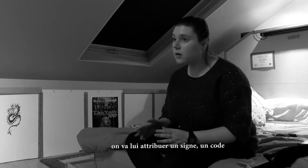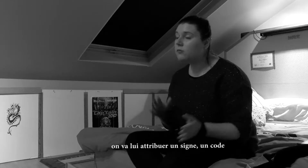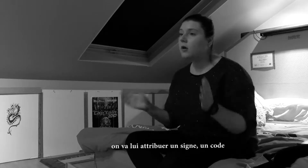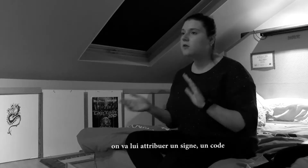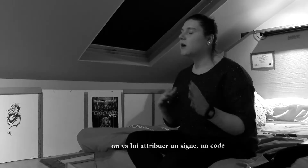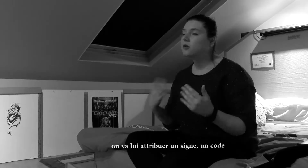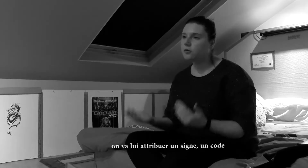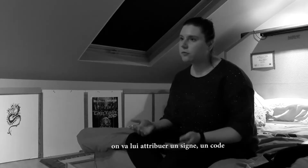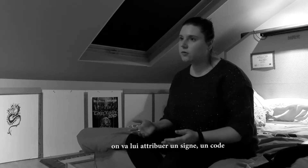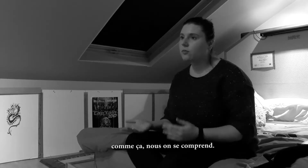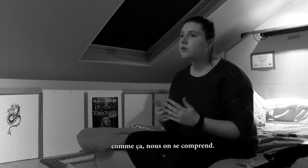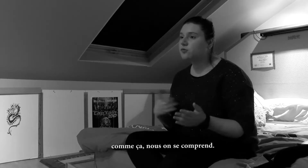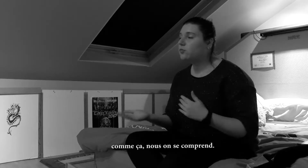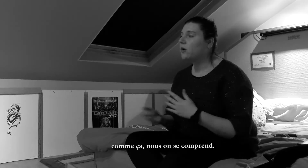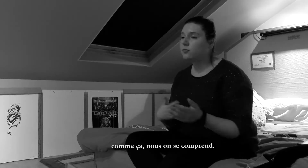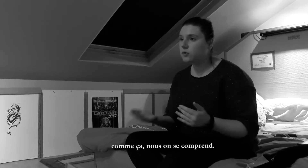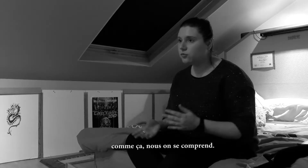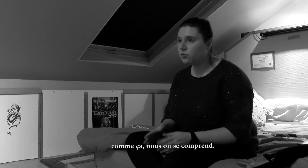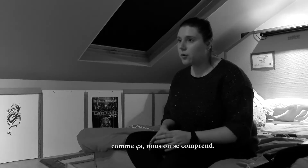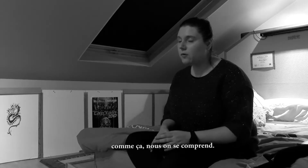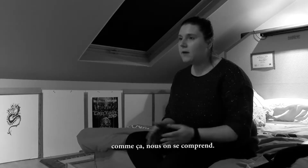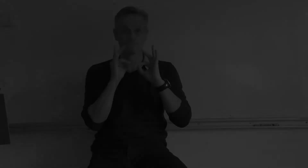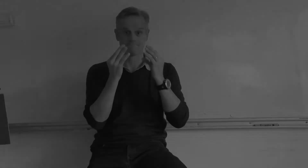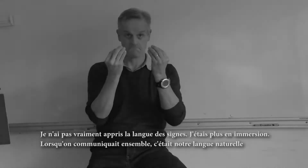ça c'est un code en fait. Comme ça, on se dit bah comme ça nous on se comprend.